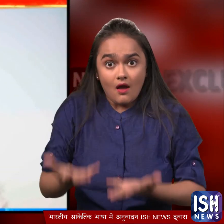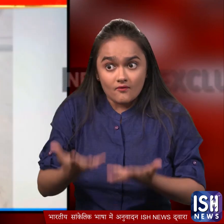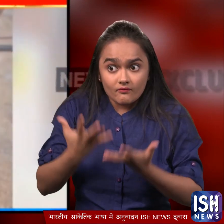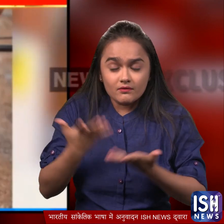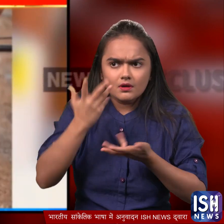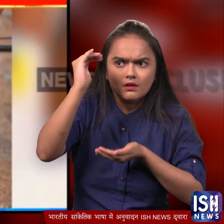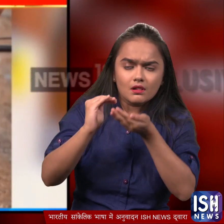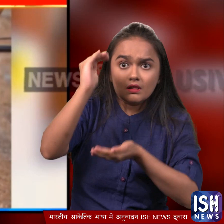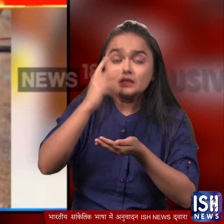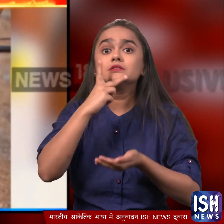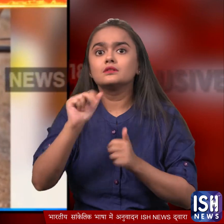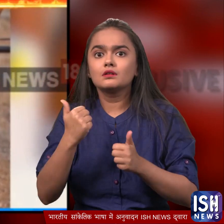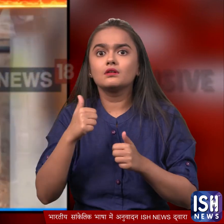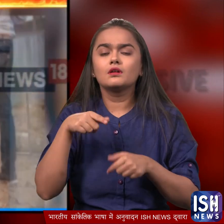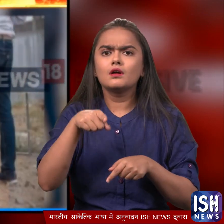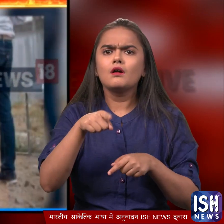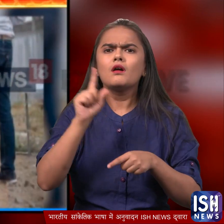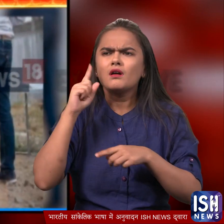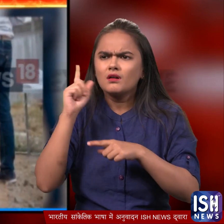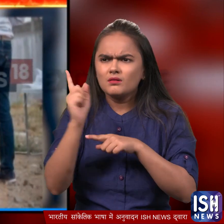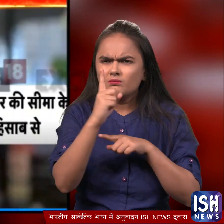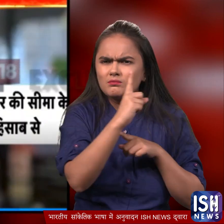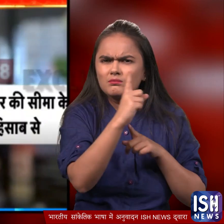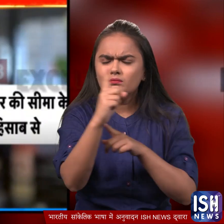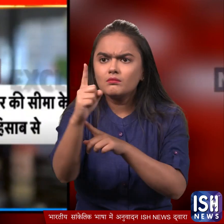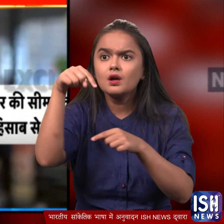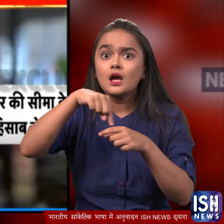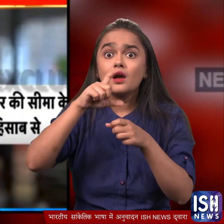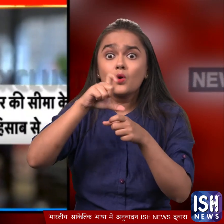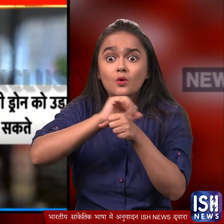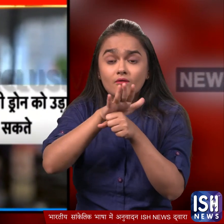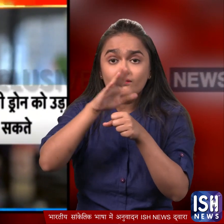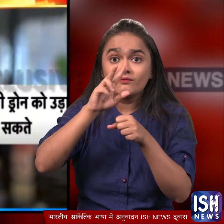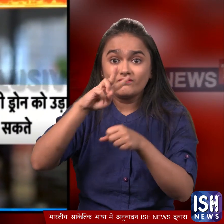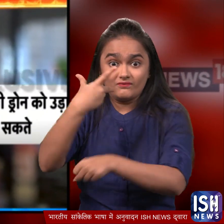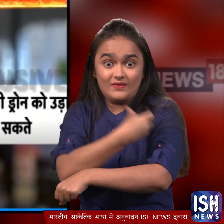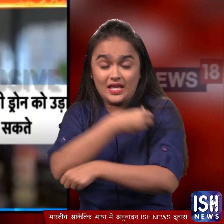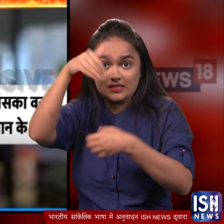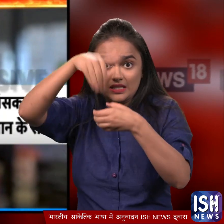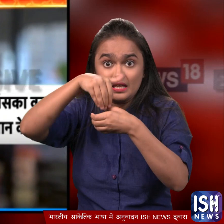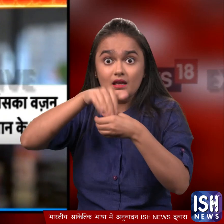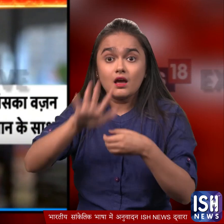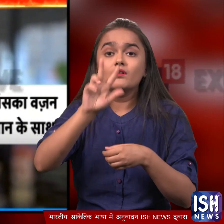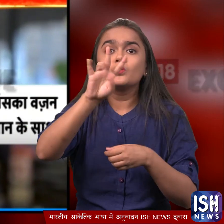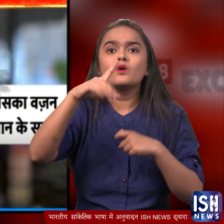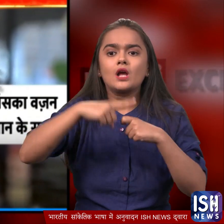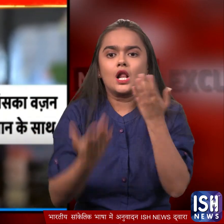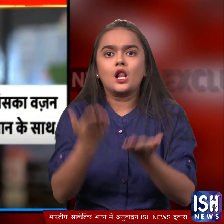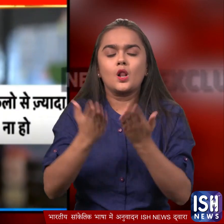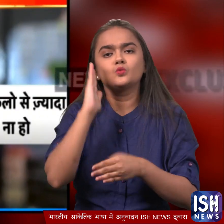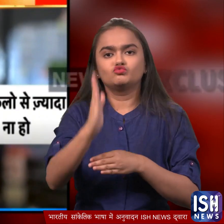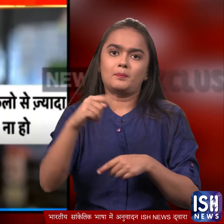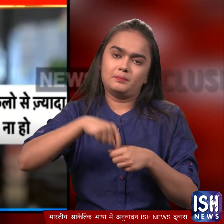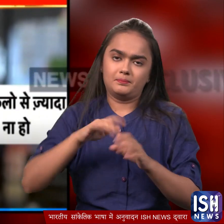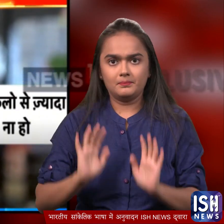यह भी बताया गया कि ये ड्रोन अपने साथ कितना वजन लेकर उड़ सकेगा। By government limitation, I think we can only fly a drone which has a maximum